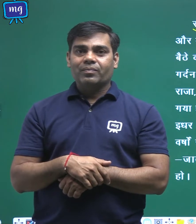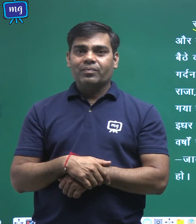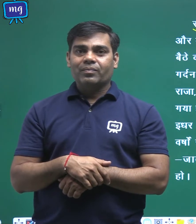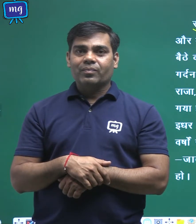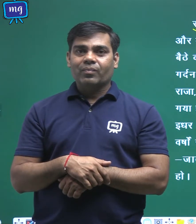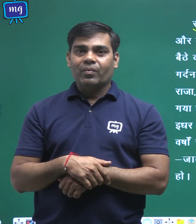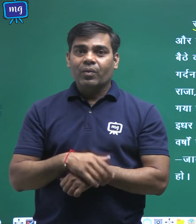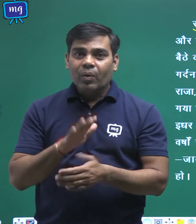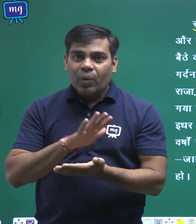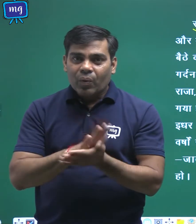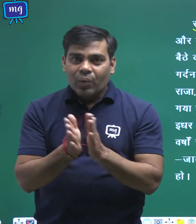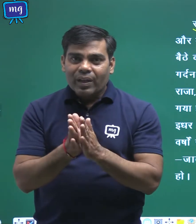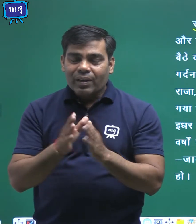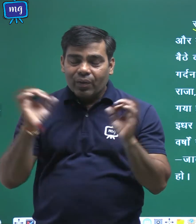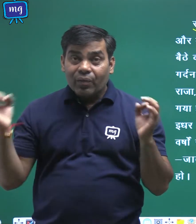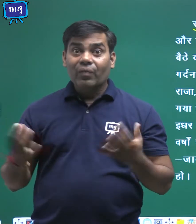रोटी ताजा,